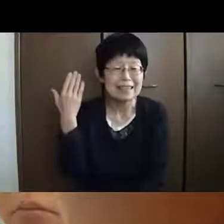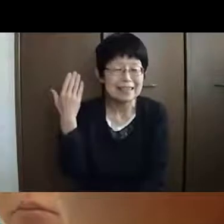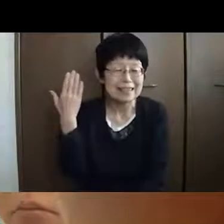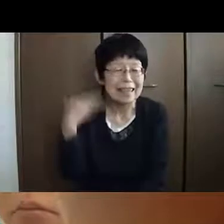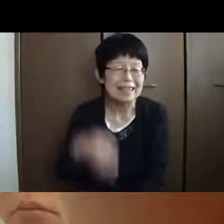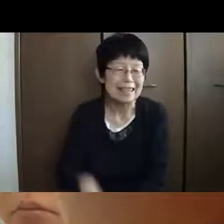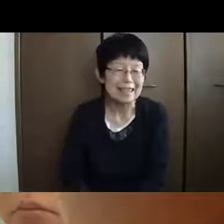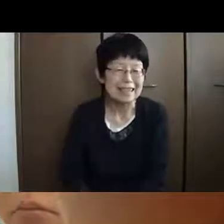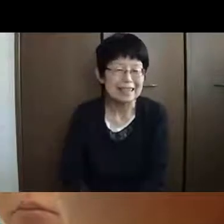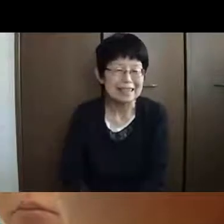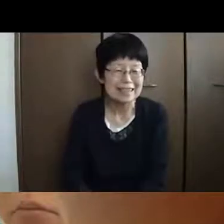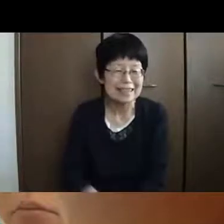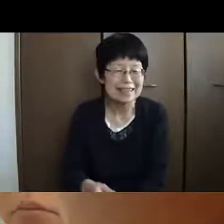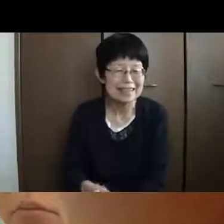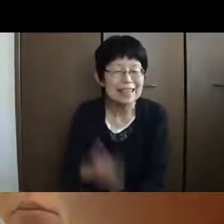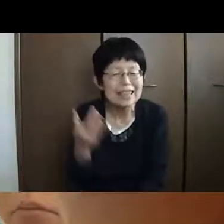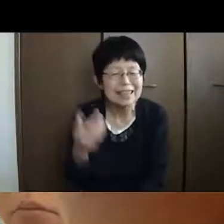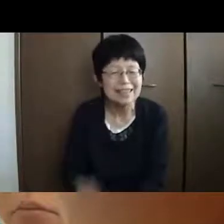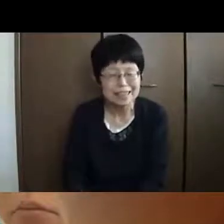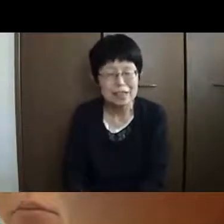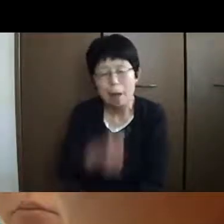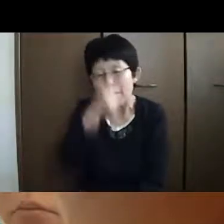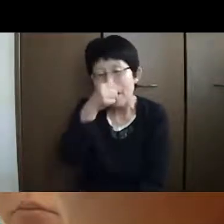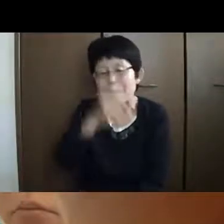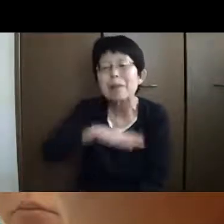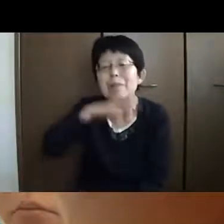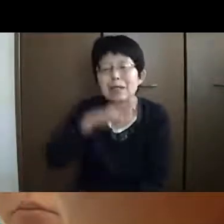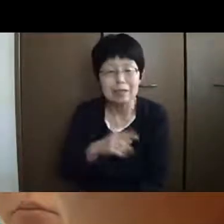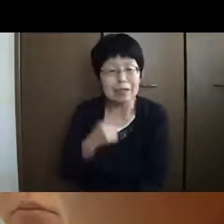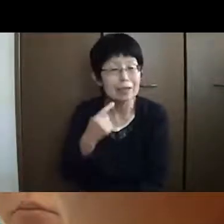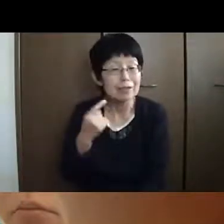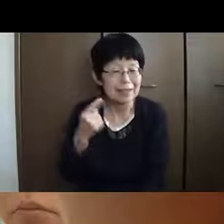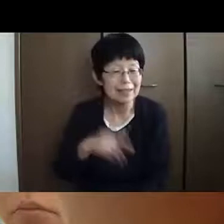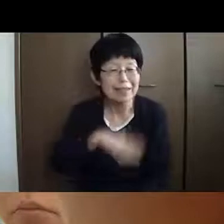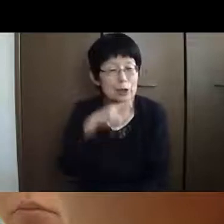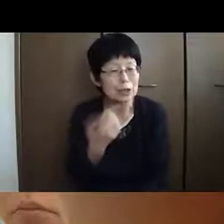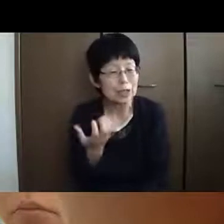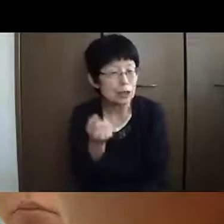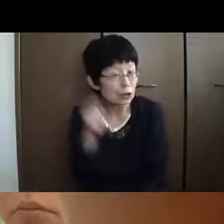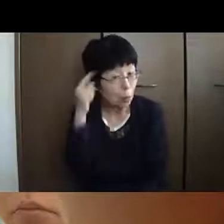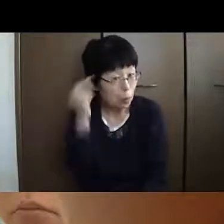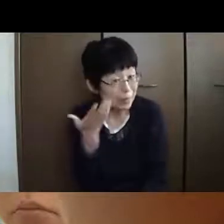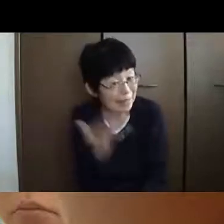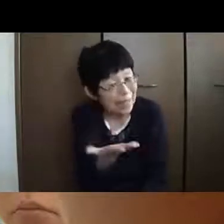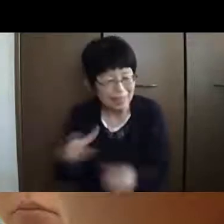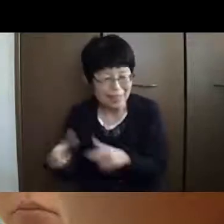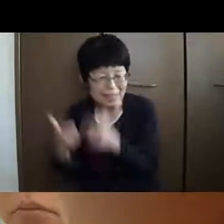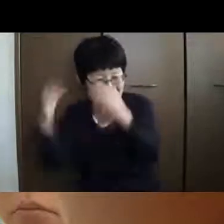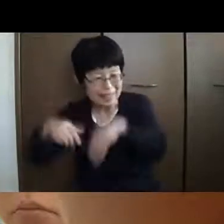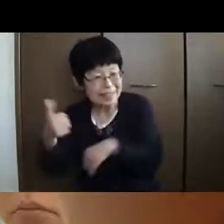言ってます的な感じのことを。 え、何歳だと思いますか。 何歳だろう、うんうん。 当ててください。 で